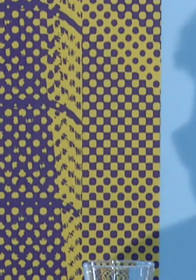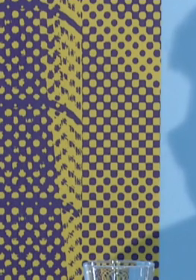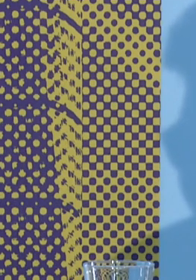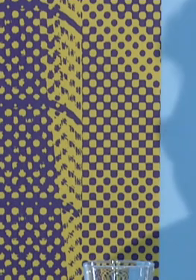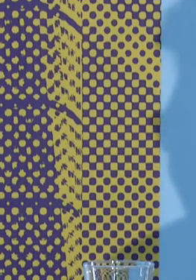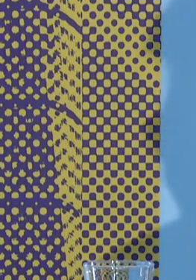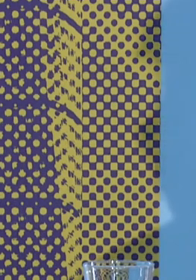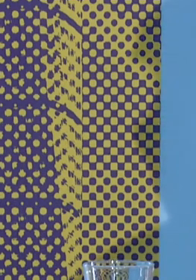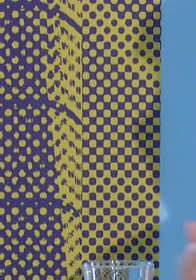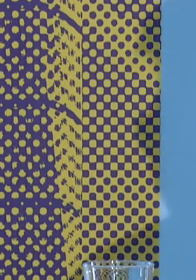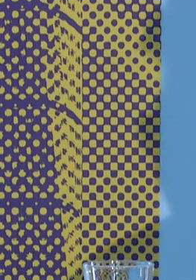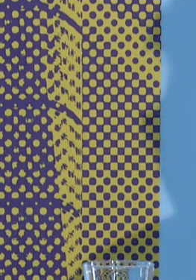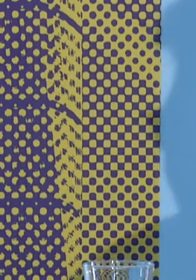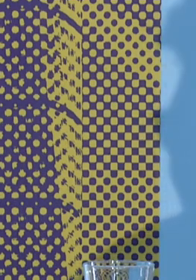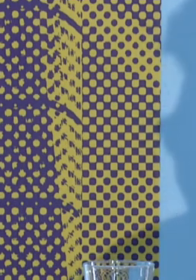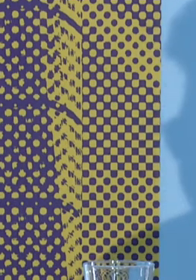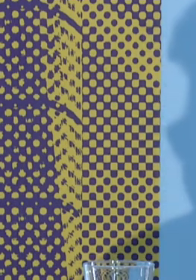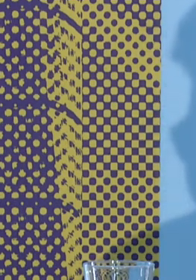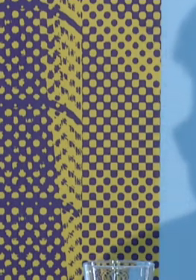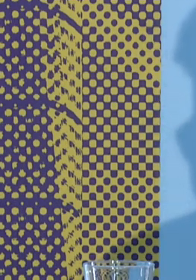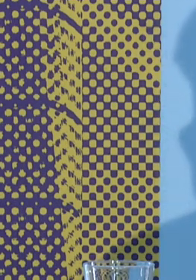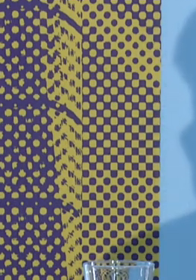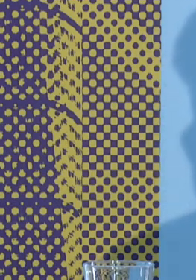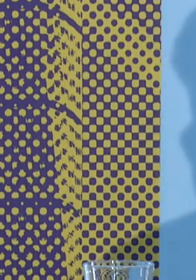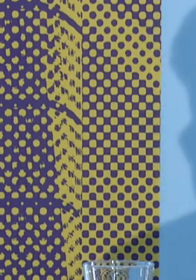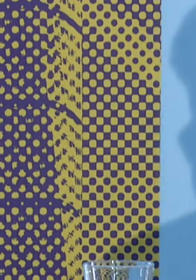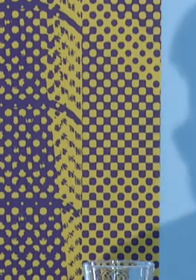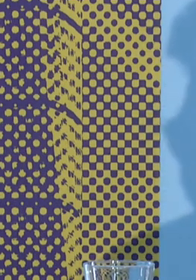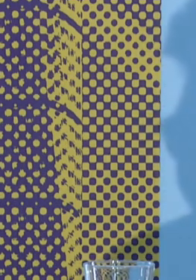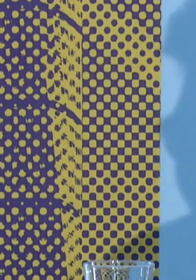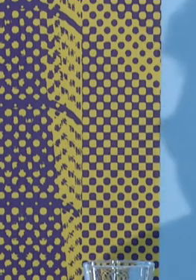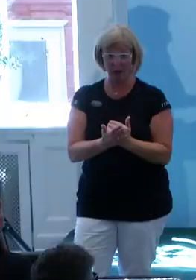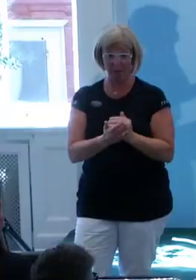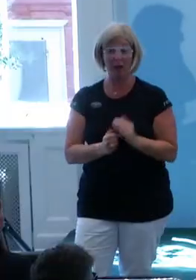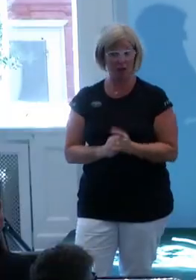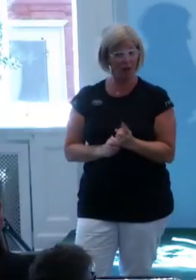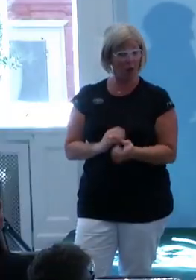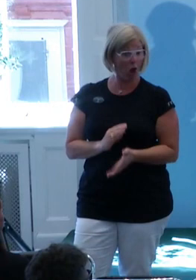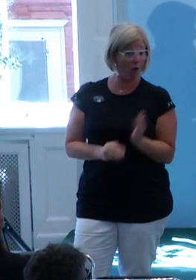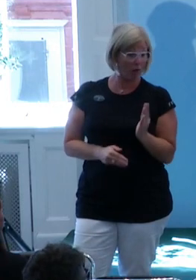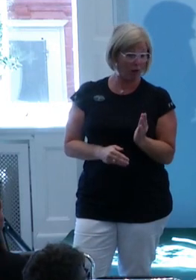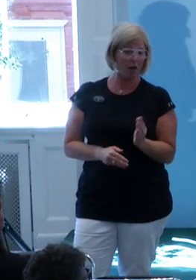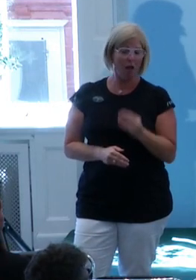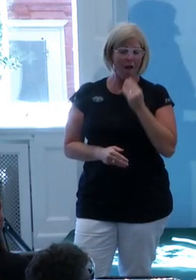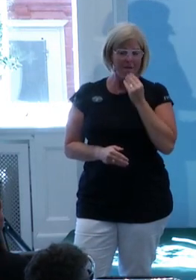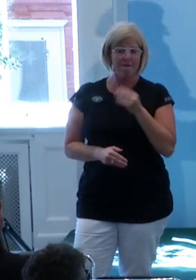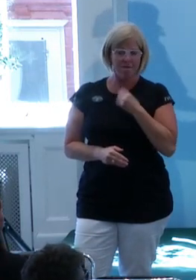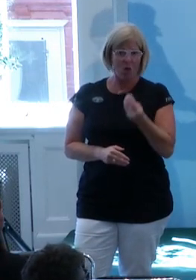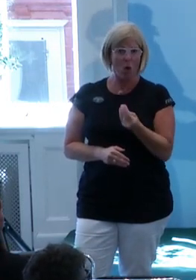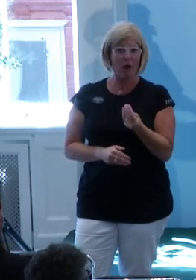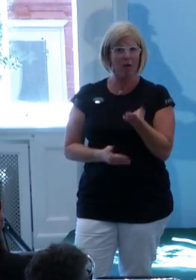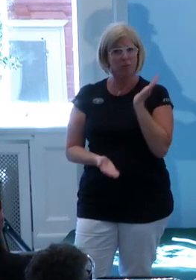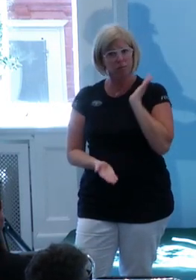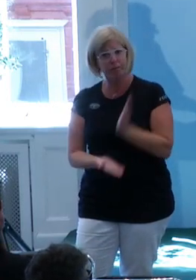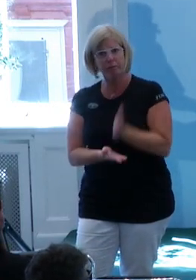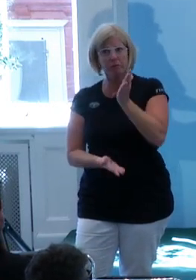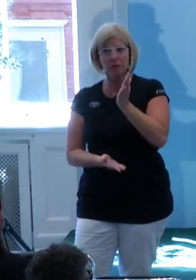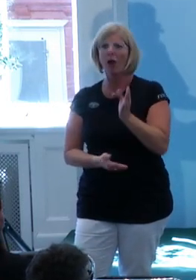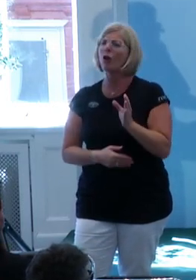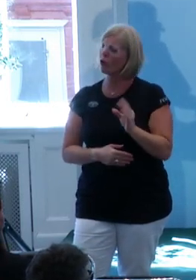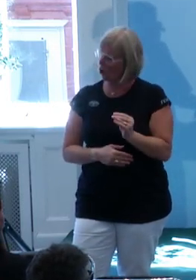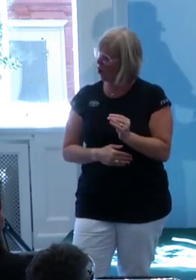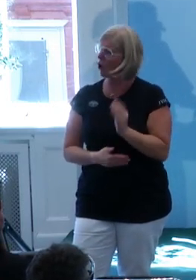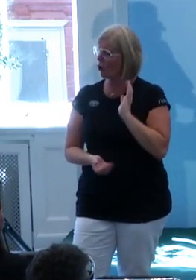i mål och budget och med särskilda program. Är det avgörande att man vågar sätta ner foten? Ja, och att just också jobba